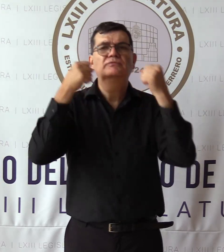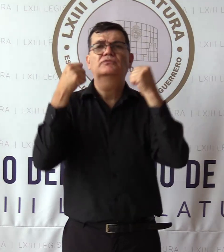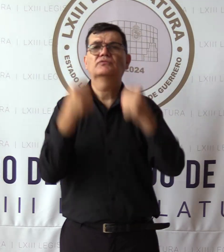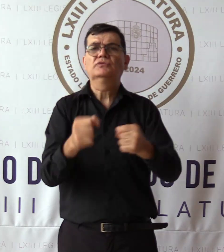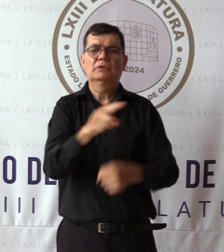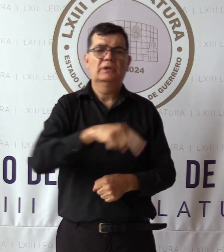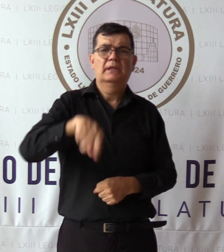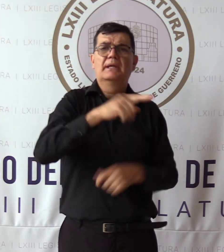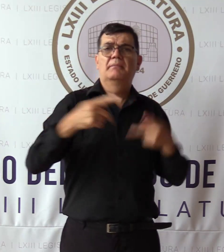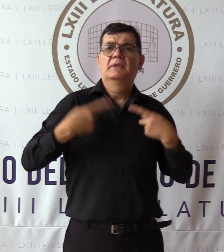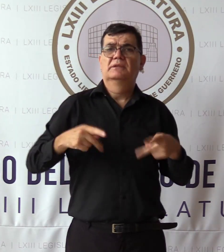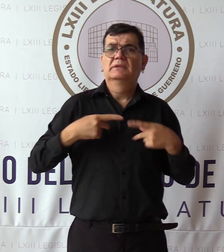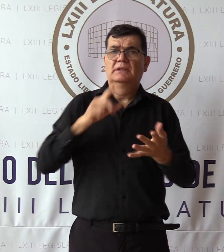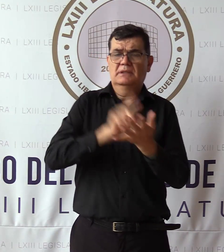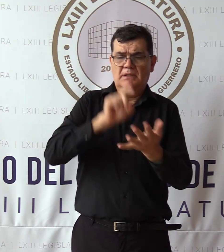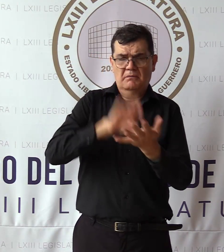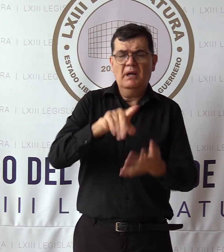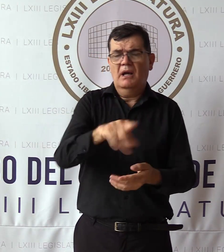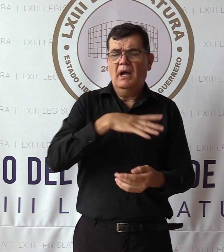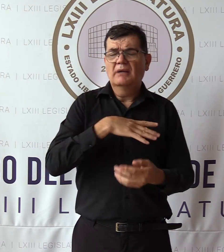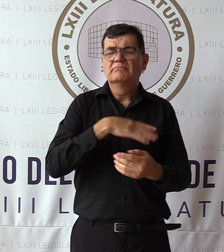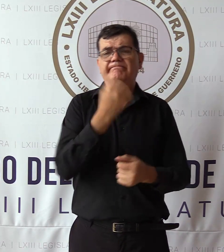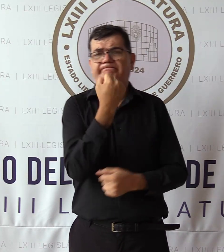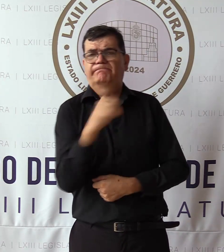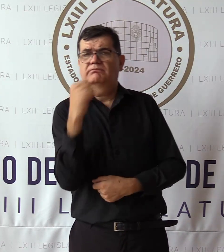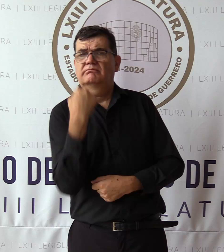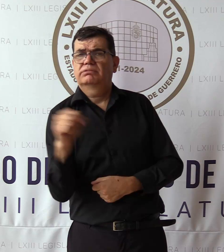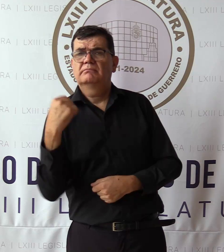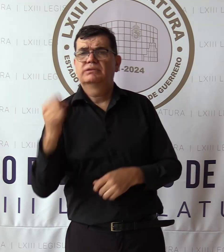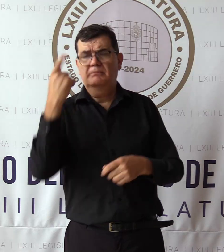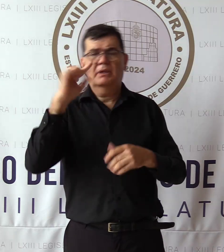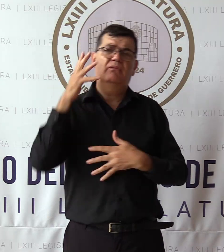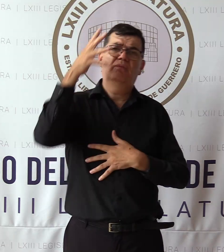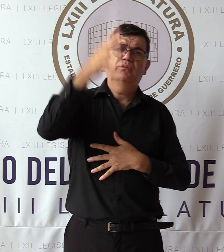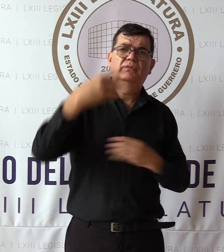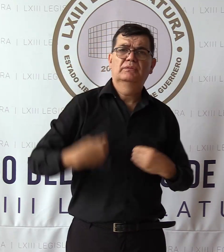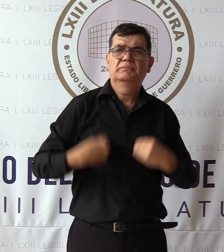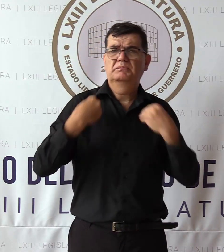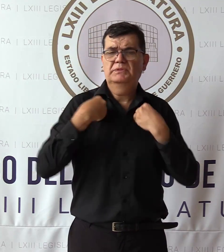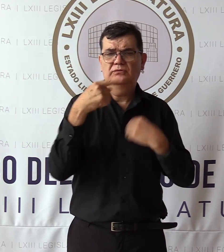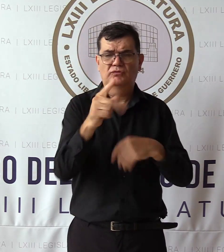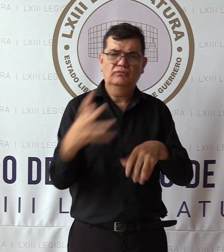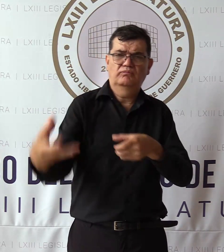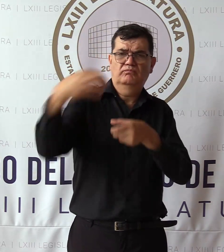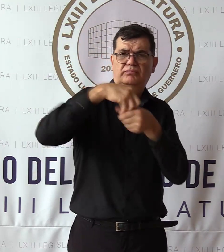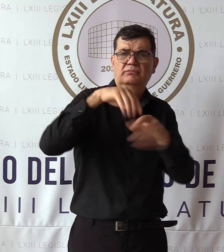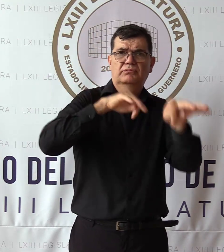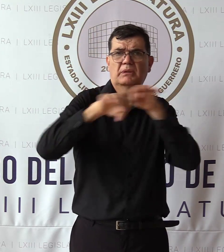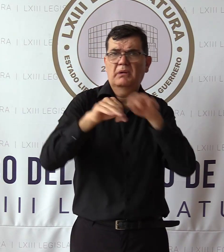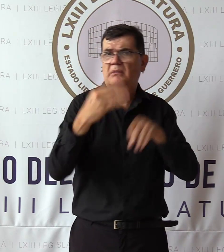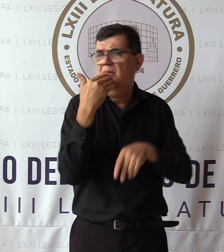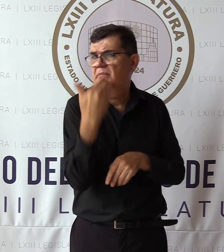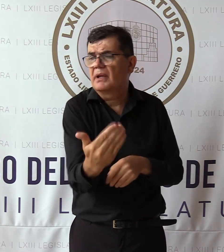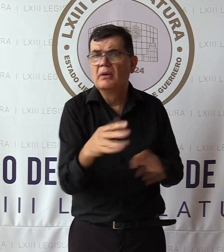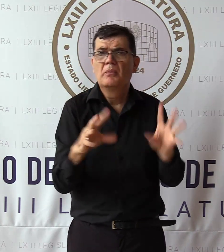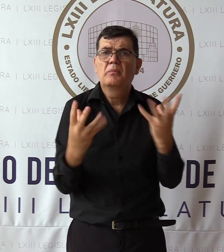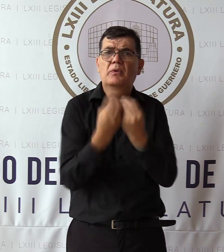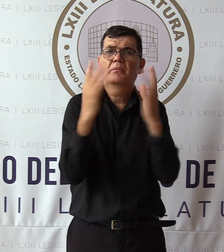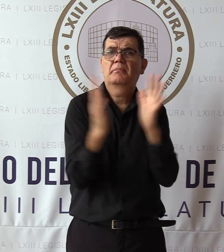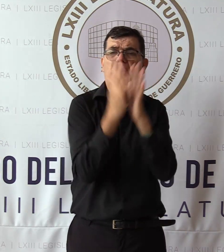con discapacidad desarrollen habilidades para la vida, que favorezcan su inclusión laboral y propicien su participación plena y en